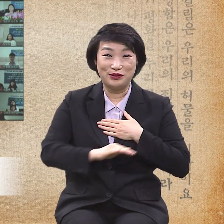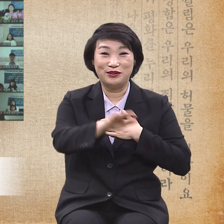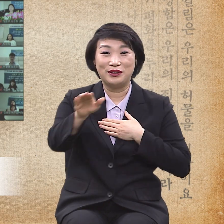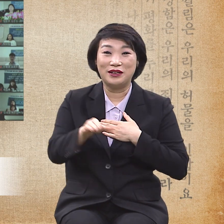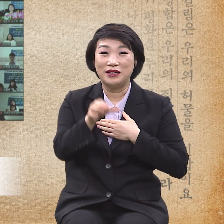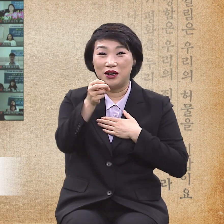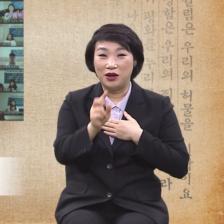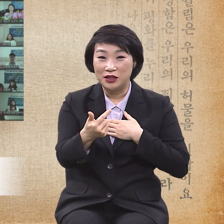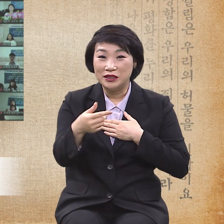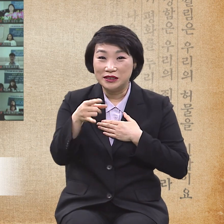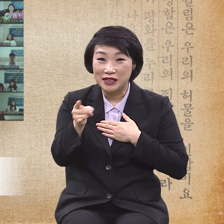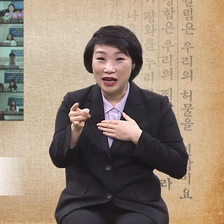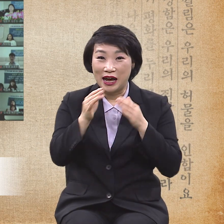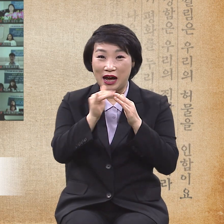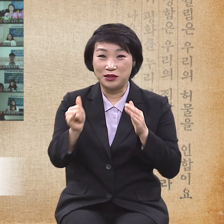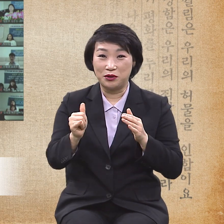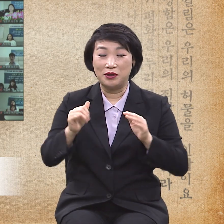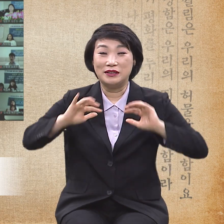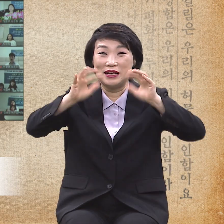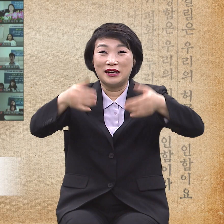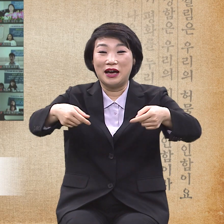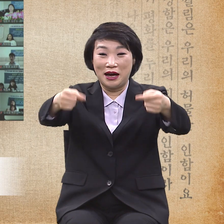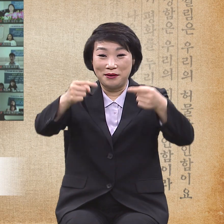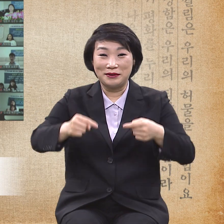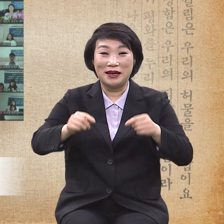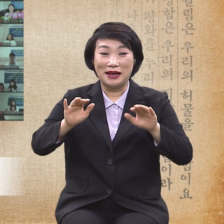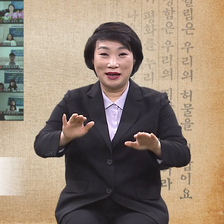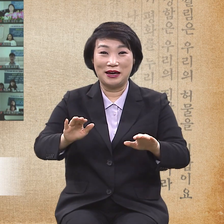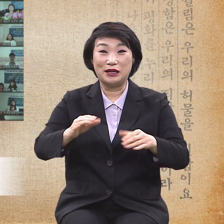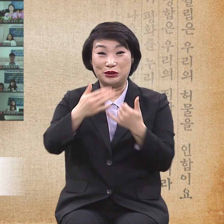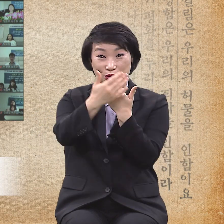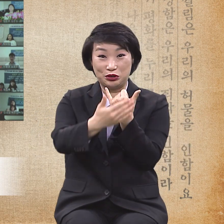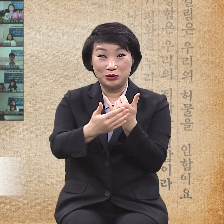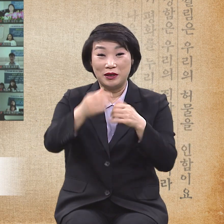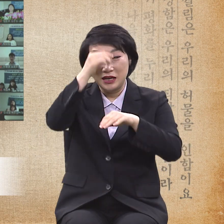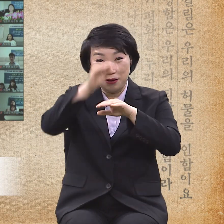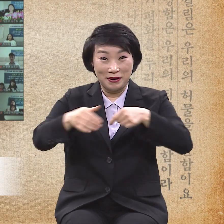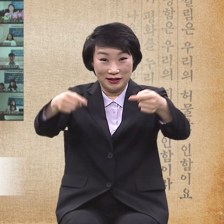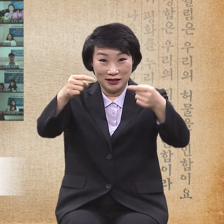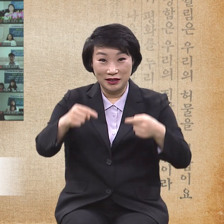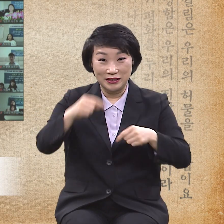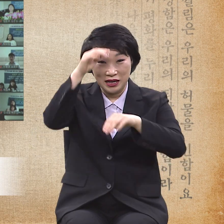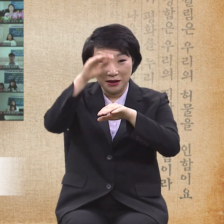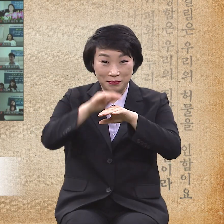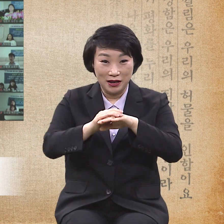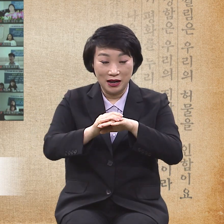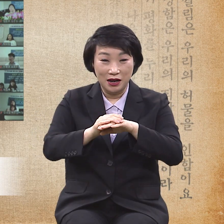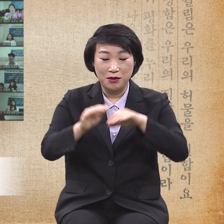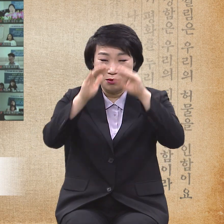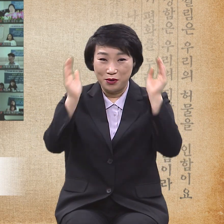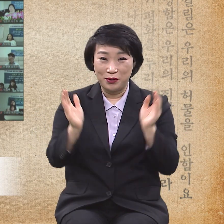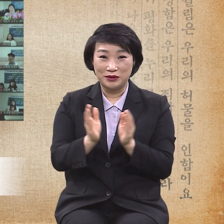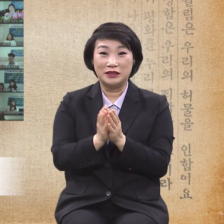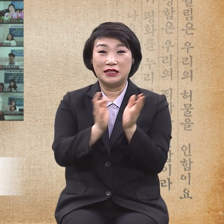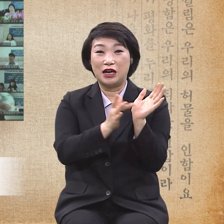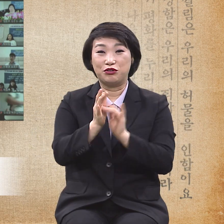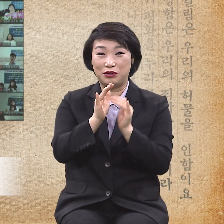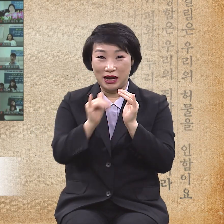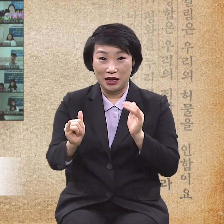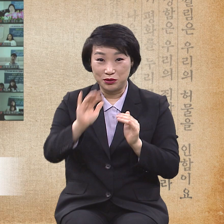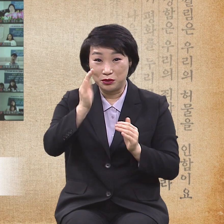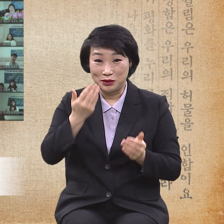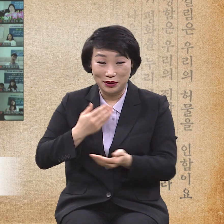연세가족 전 세계에서 함께하는 유튜브로 함께 예배드리는 모든 예수가족이